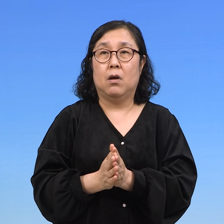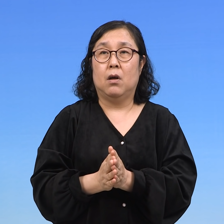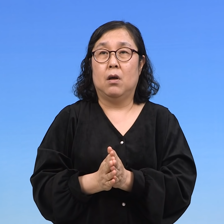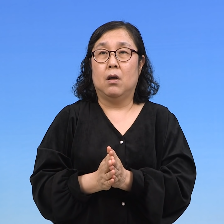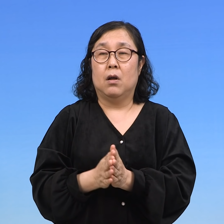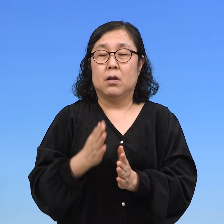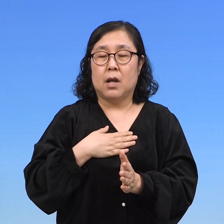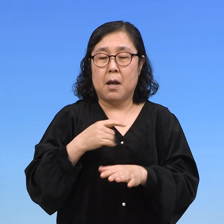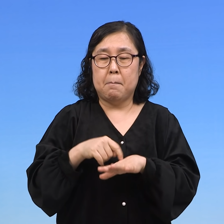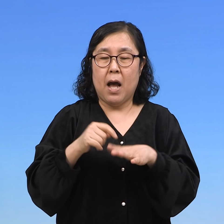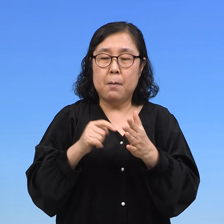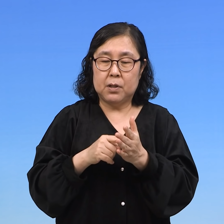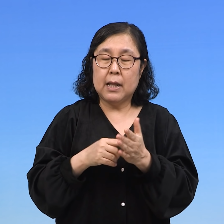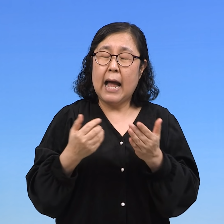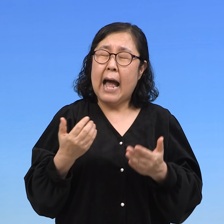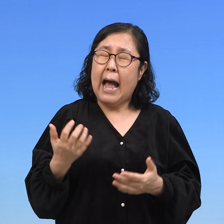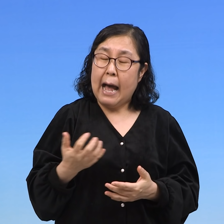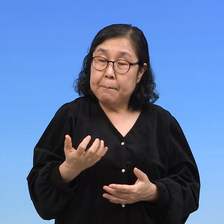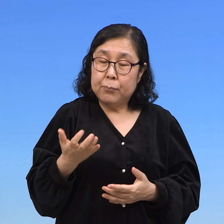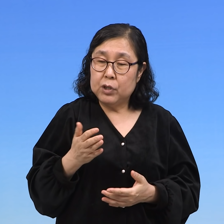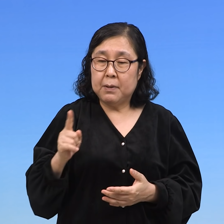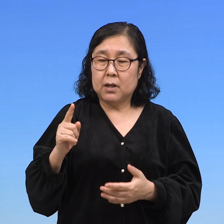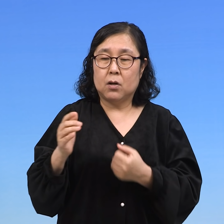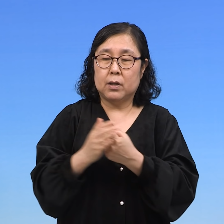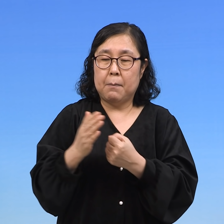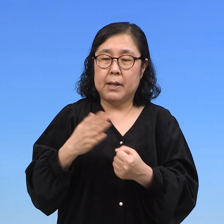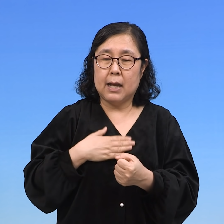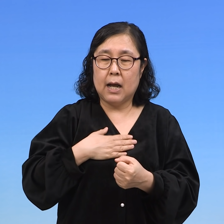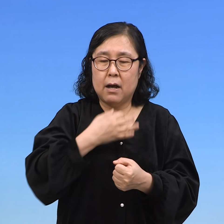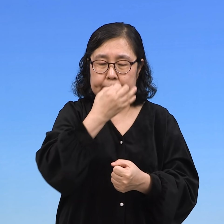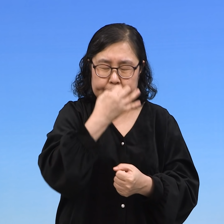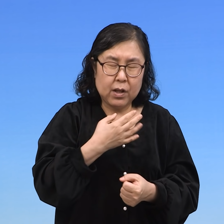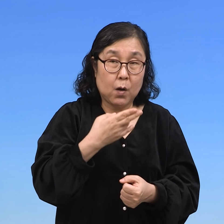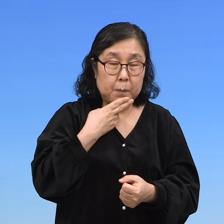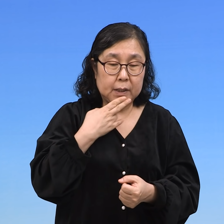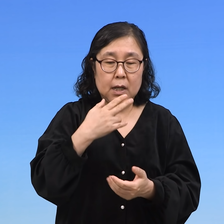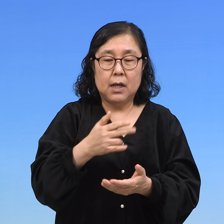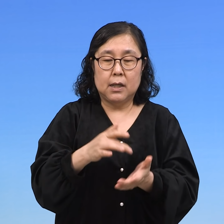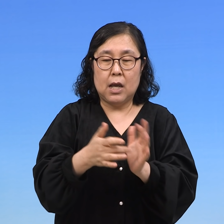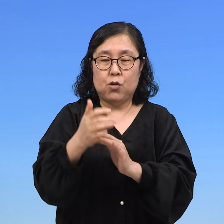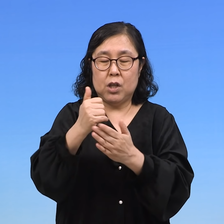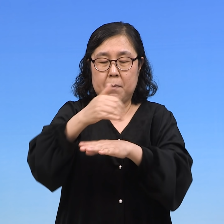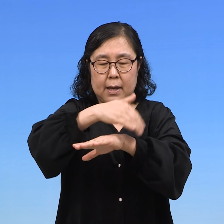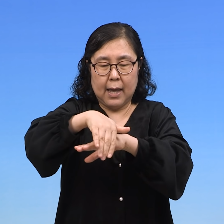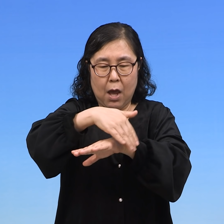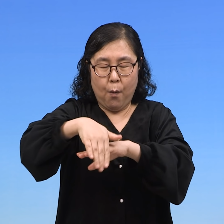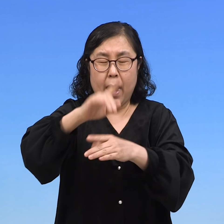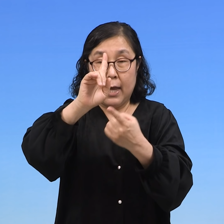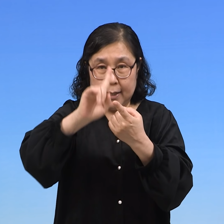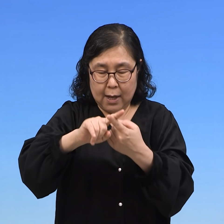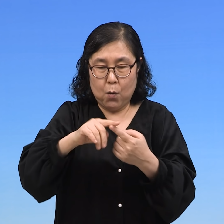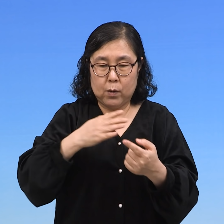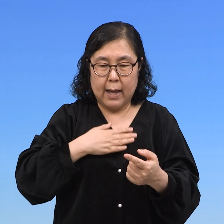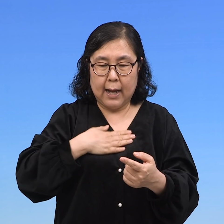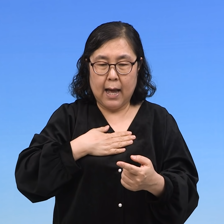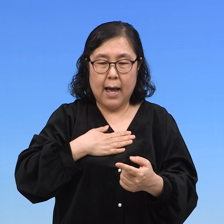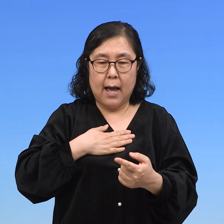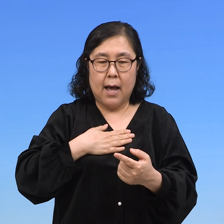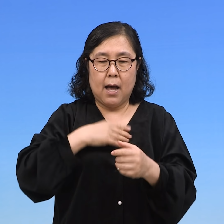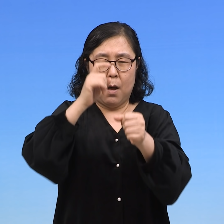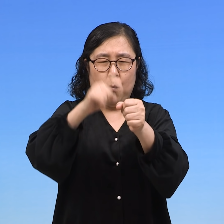거와 마음은 아프겠지만 그런 게 영향받지 않고 그래서 주님의 스케줄대로 뚜벅뚜벅 제 길을 걸어가는